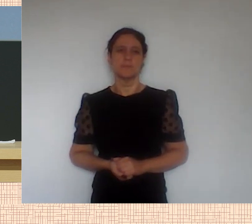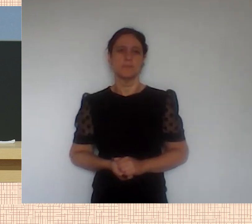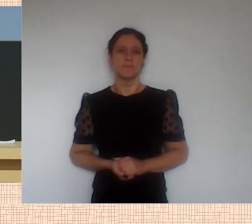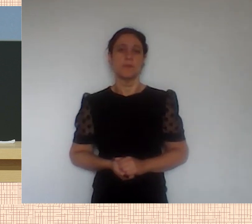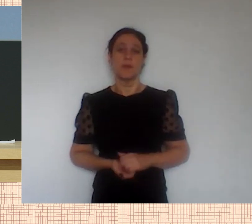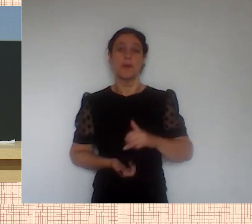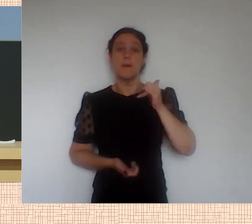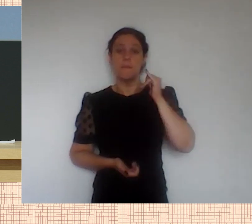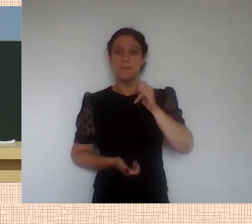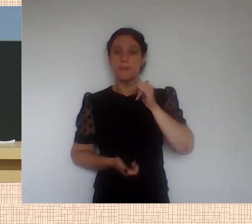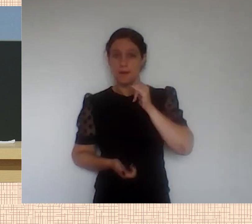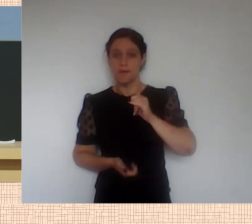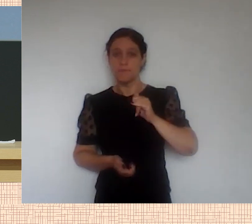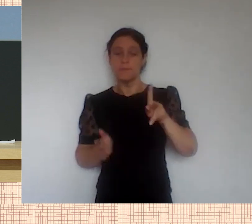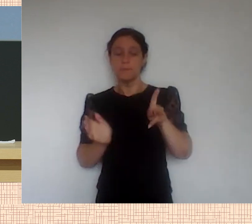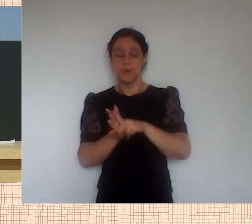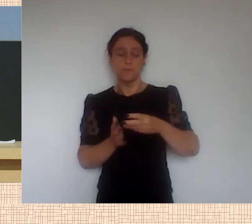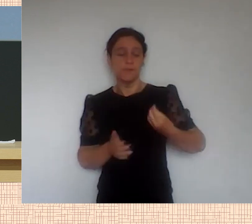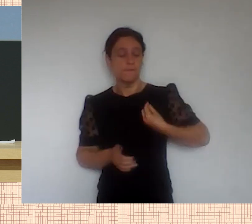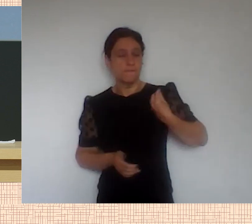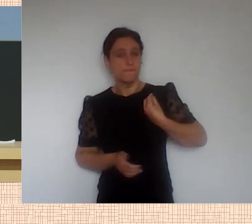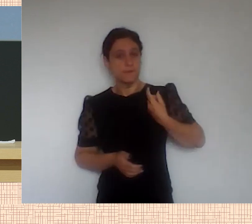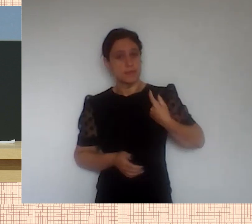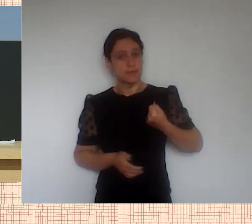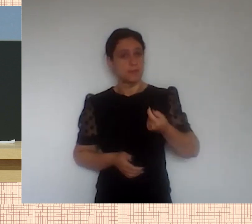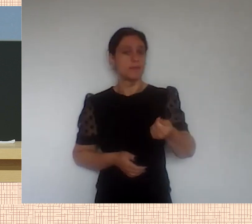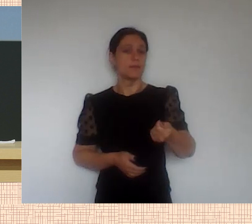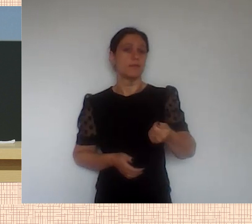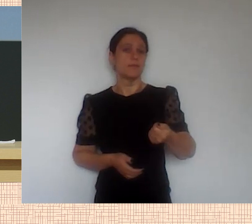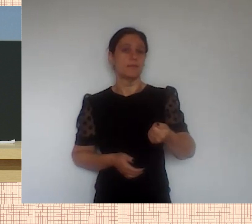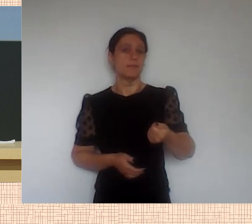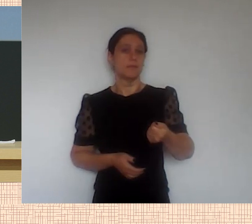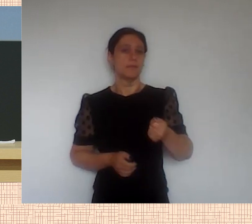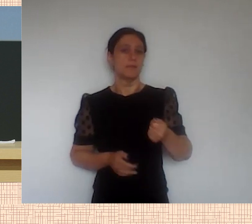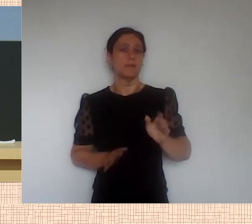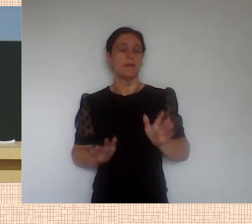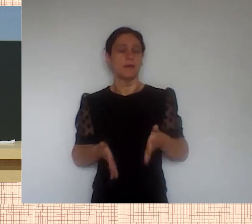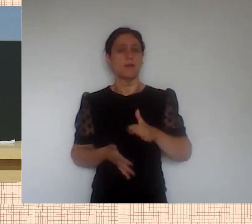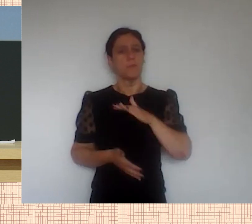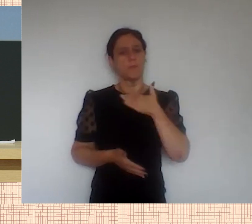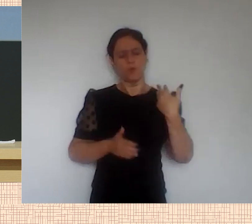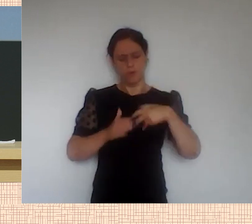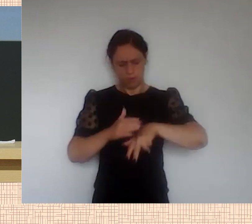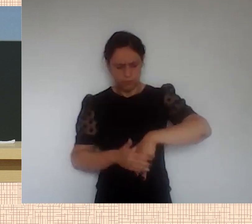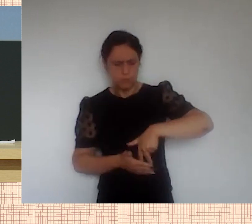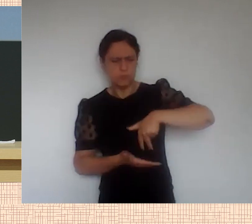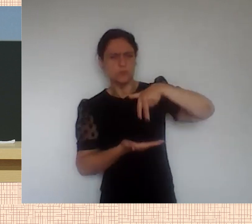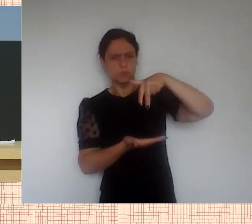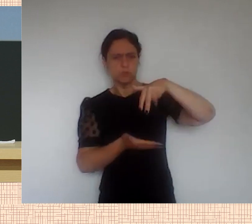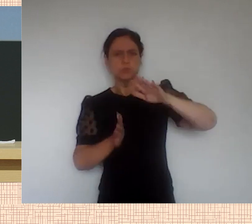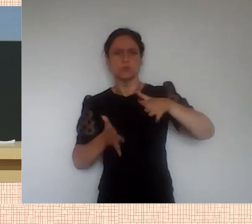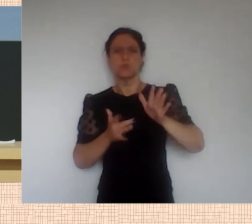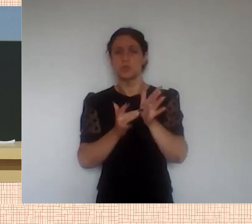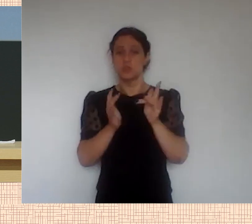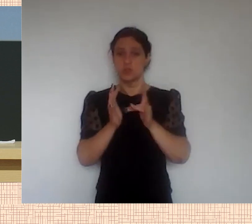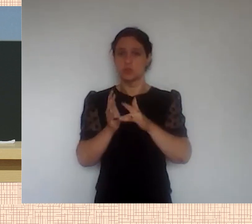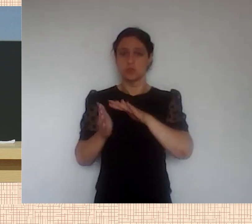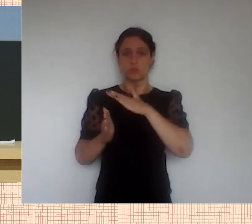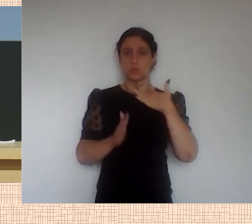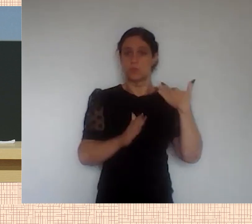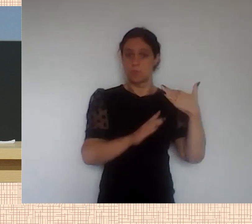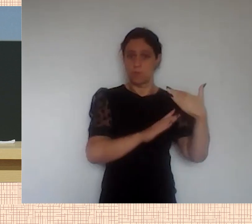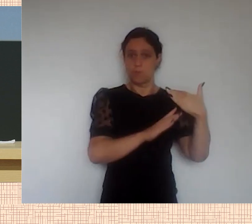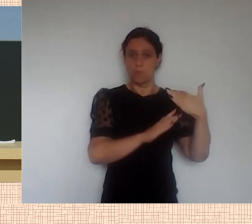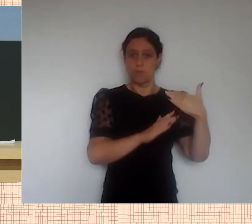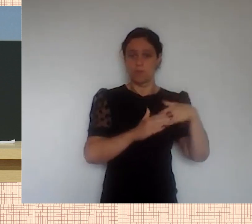ressuscitou, né? Jesus morreu, ressuscitou, ele se tornou um Espírito. O que ele faz agora? O que